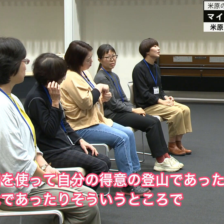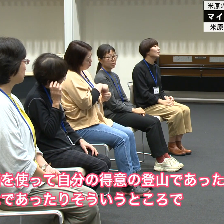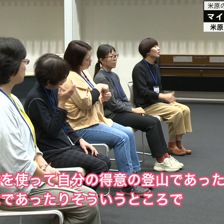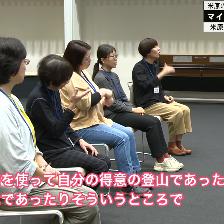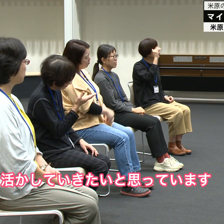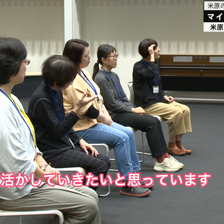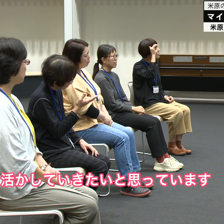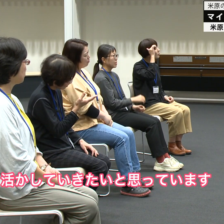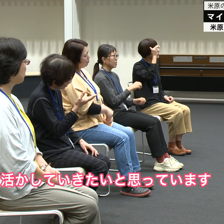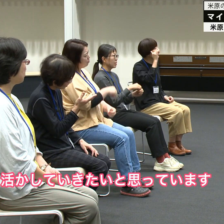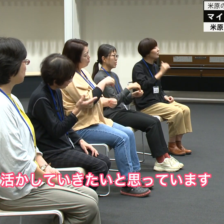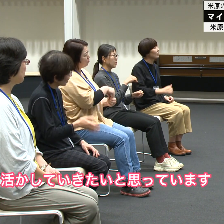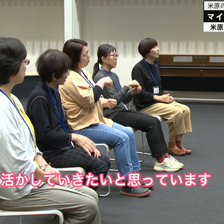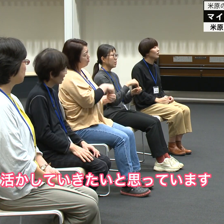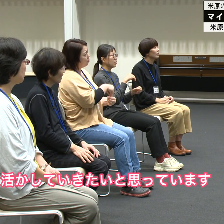活かしていきたいと思ってます。